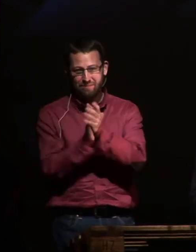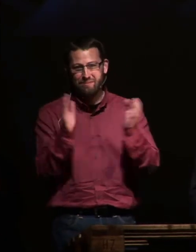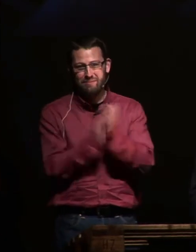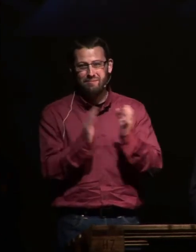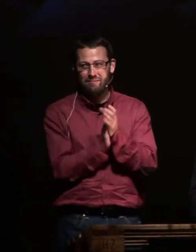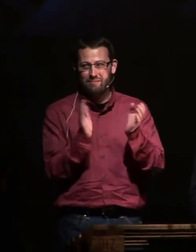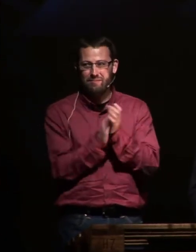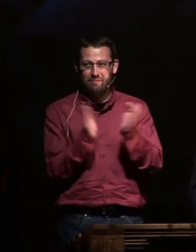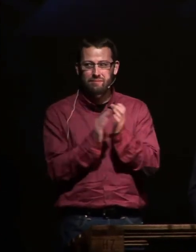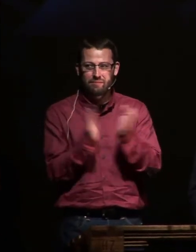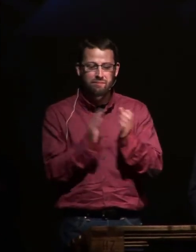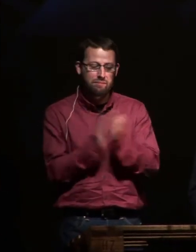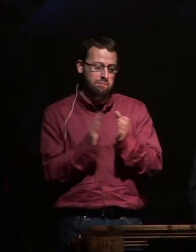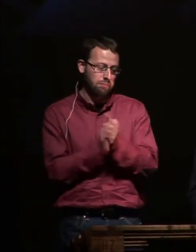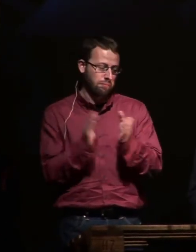d'aconseguir.